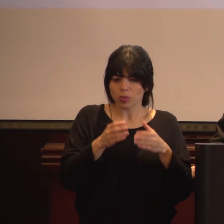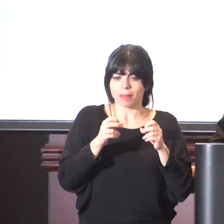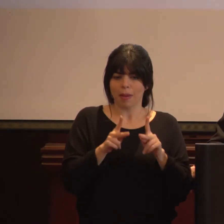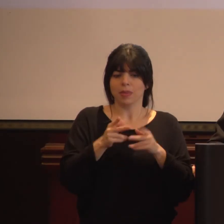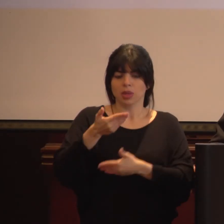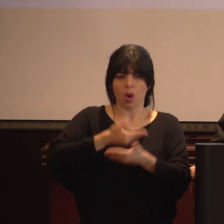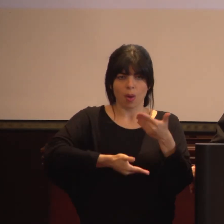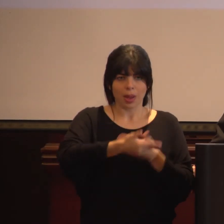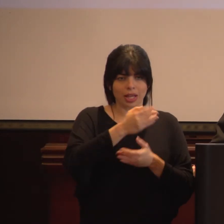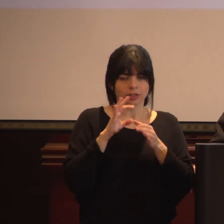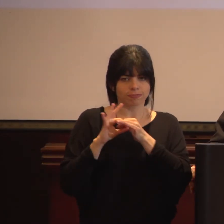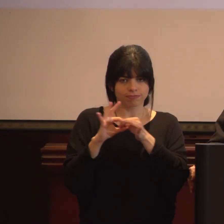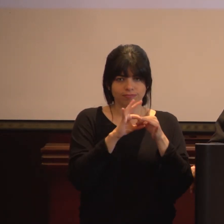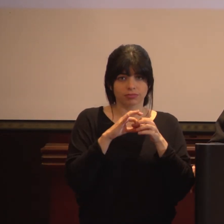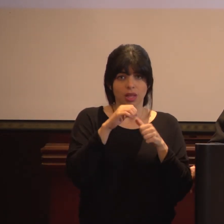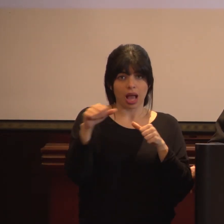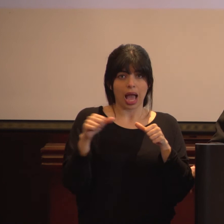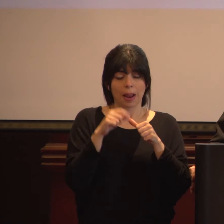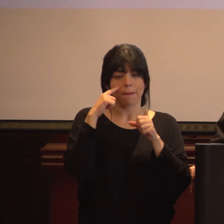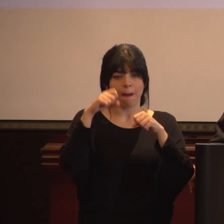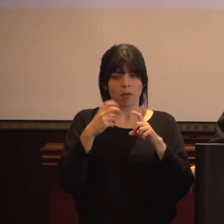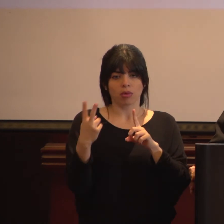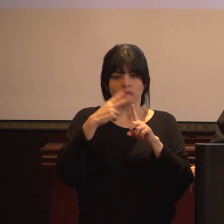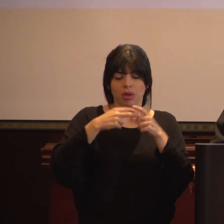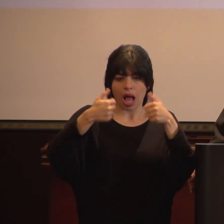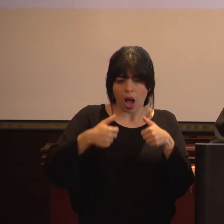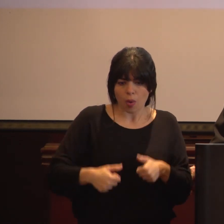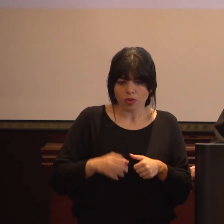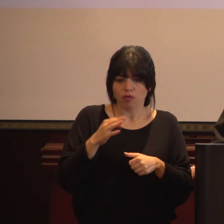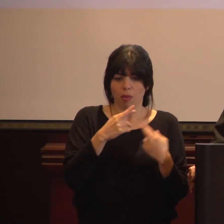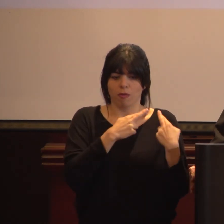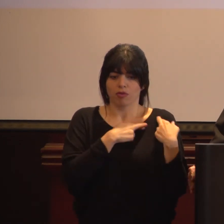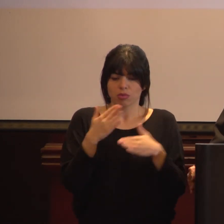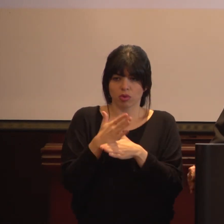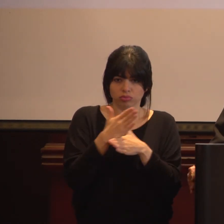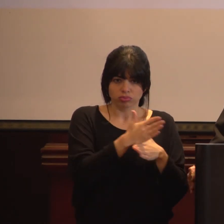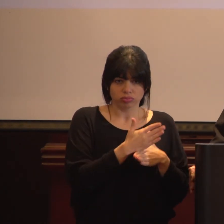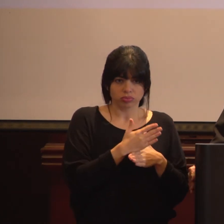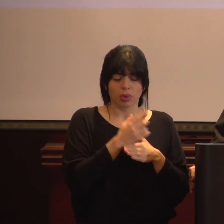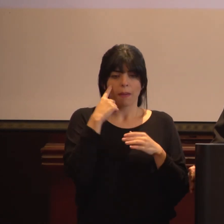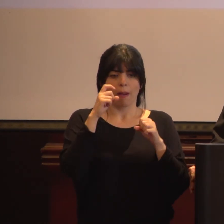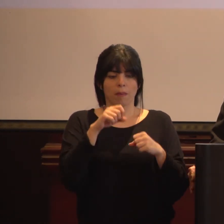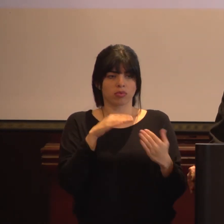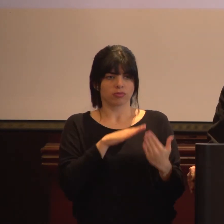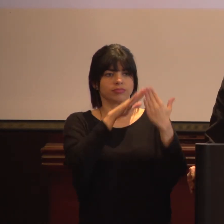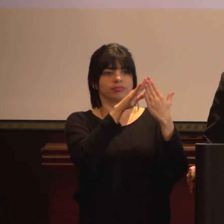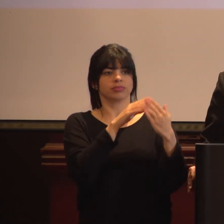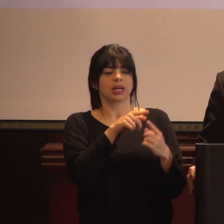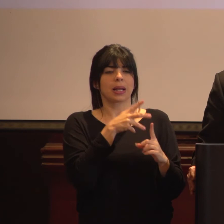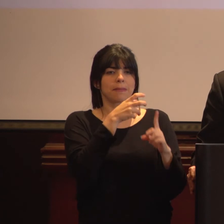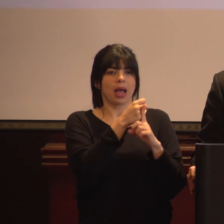cooperación y las alianzas regionales para implementar acuerdos de responsabilidad compartida para hacer frente al impacto